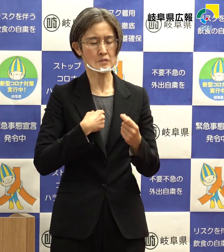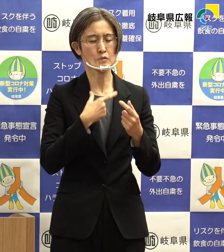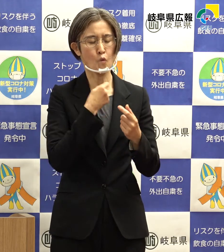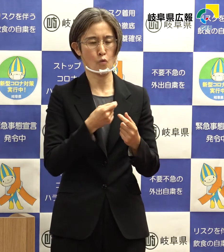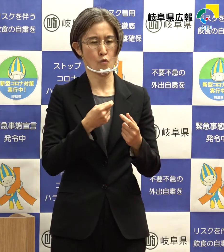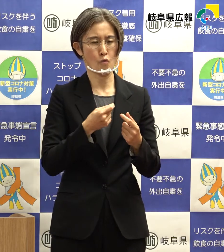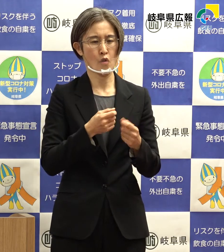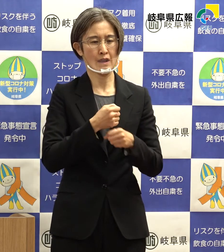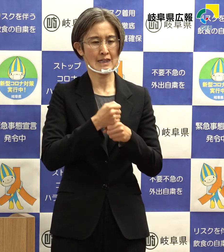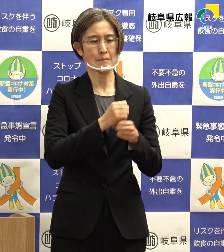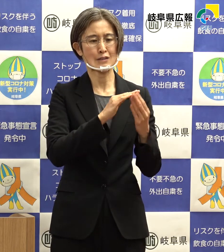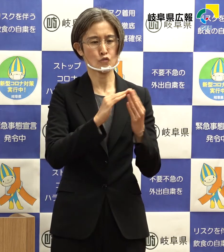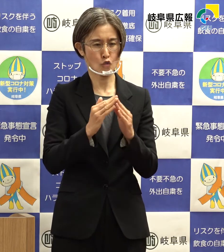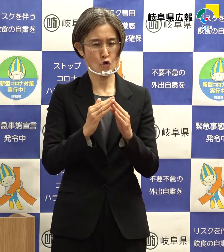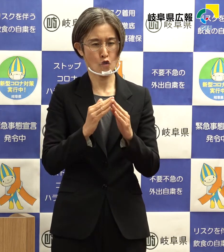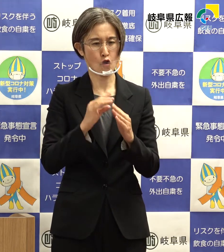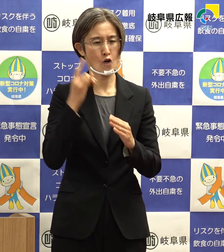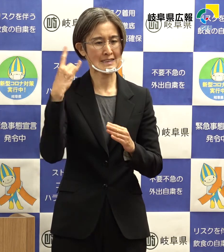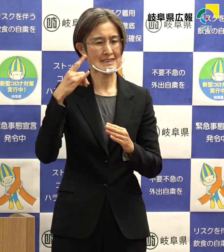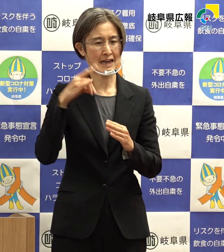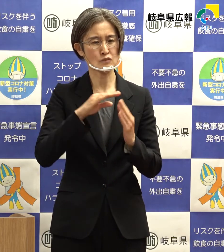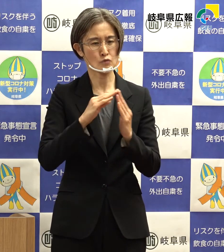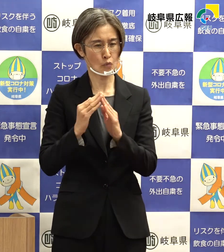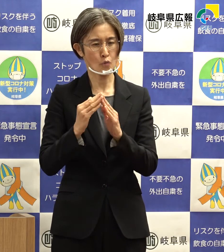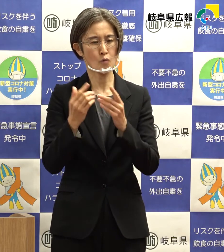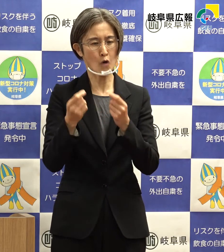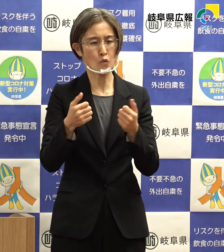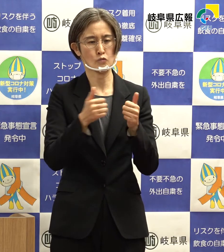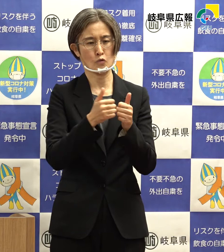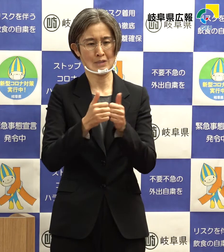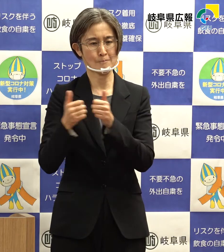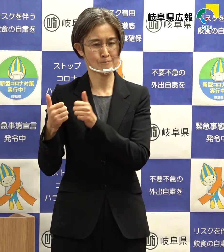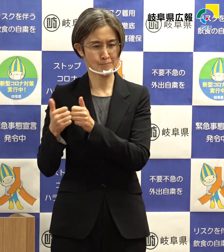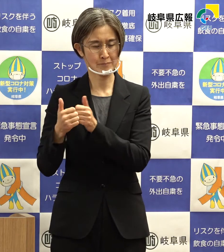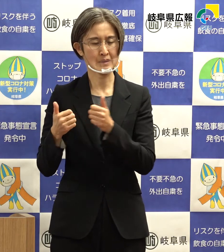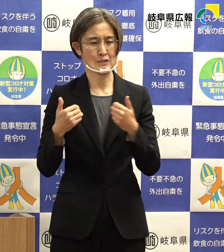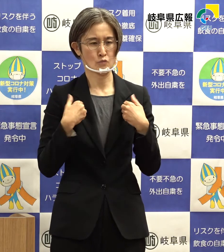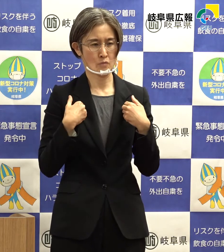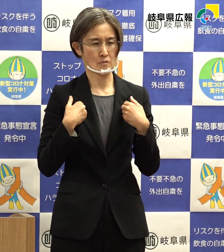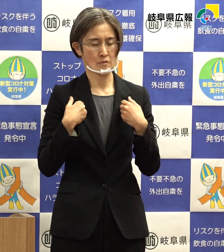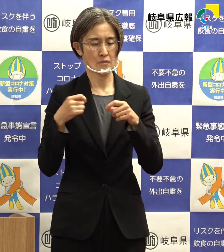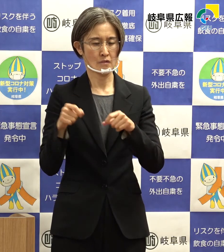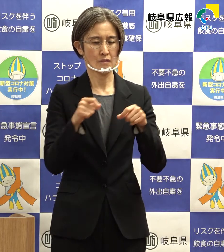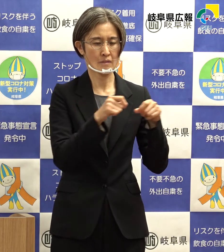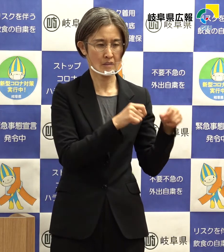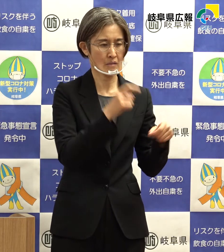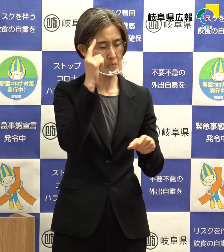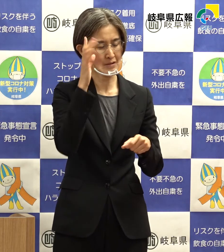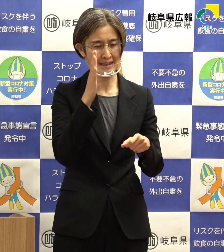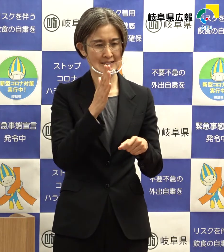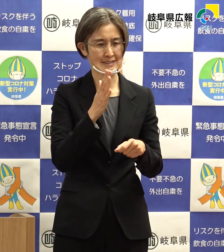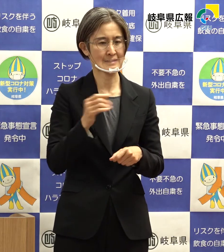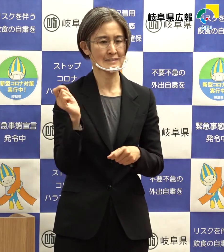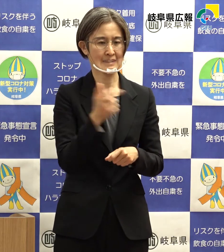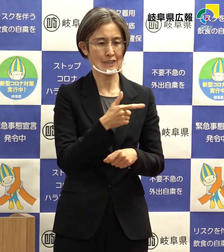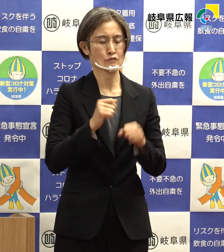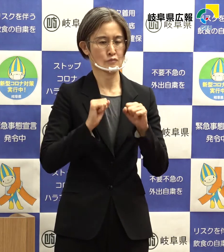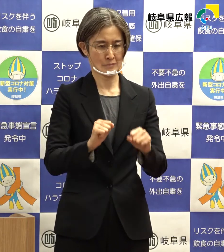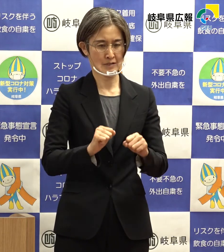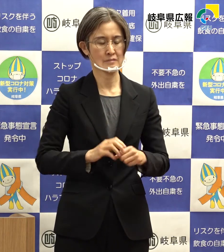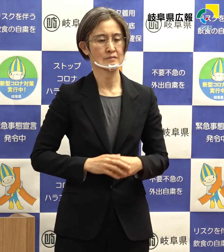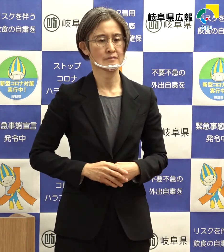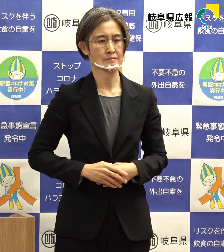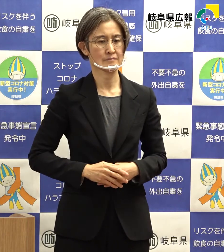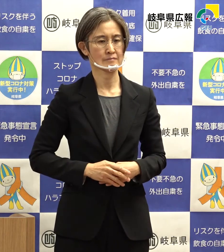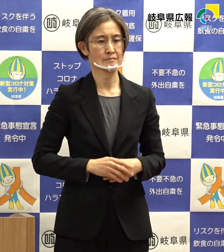しなきゃいけませんから相談しますけども、遅らせる理由はありませんので急ぎます、はい。 まあ、今のお